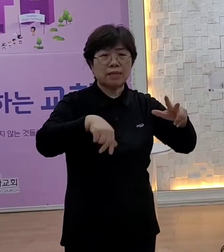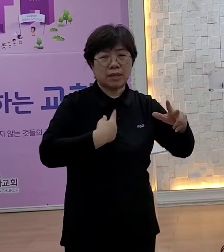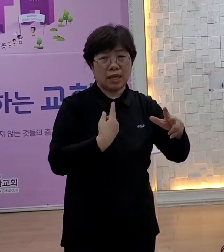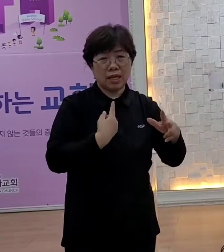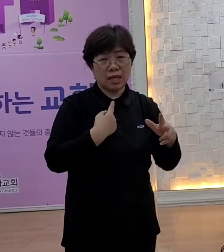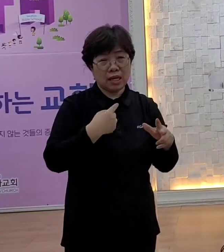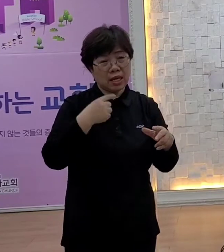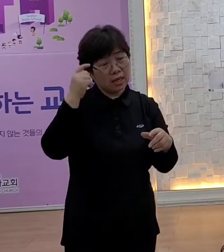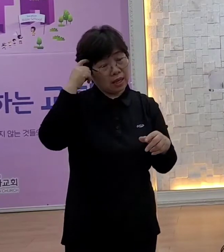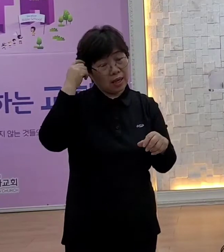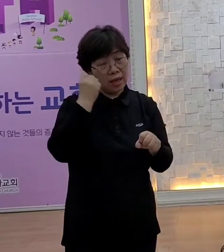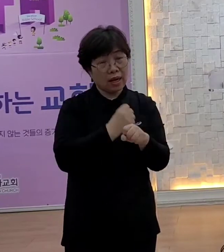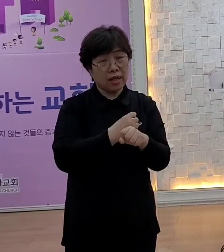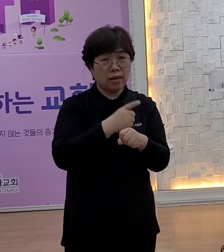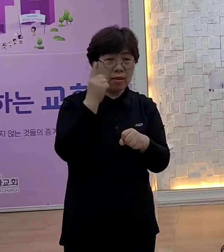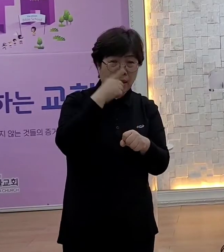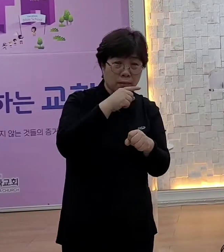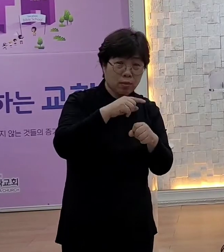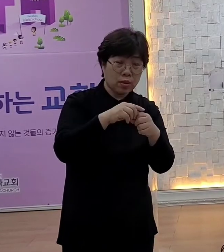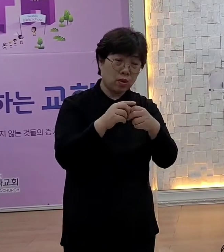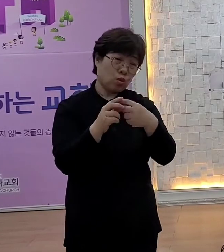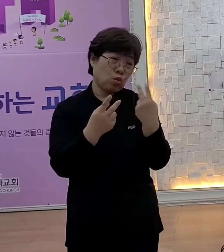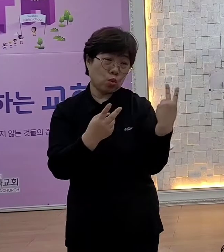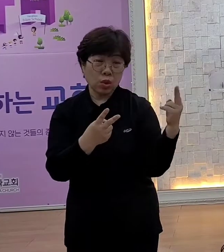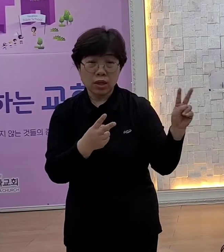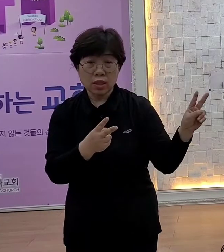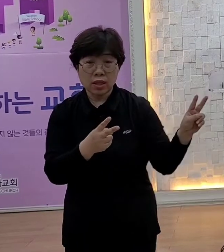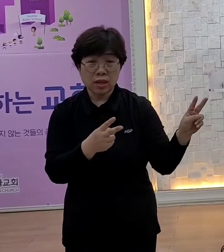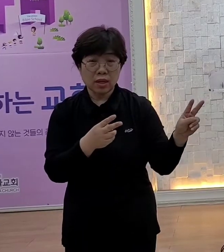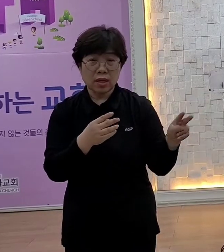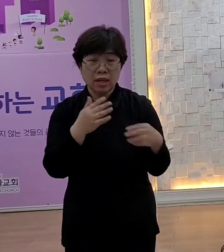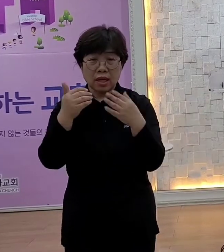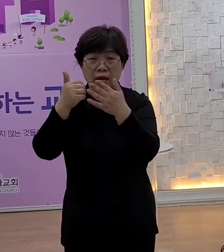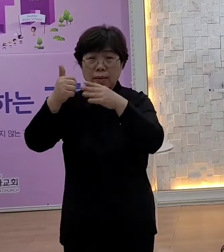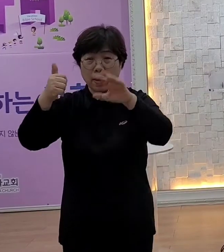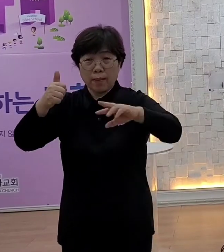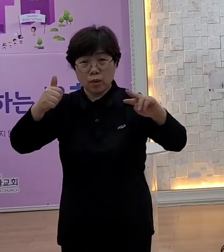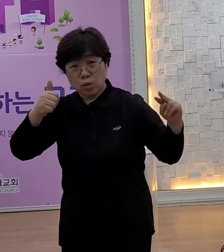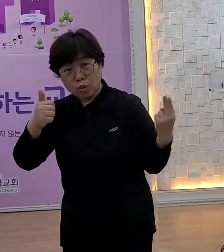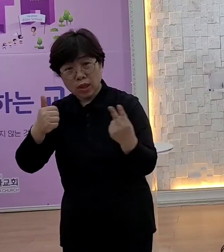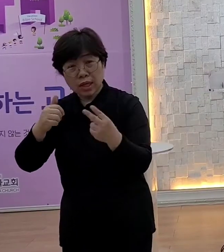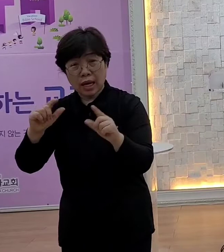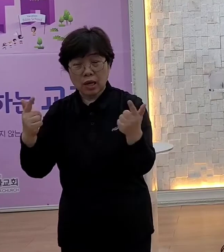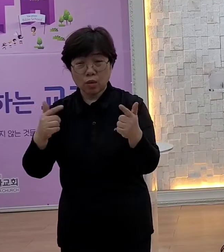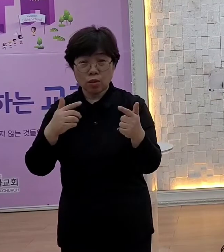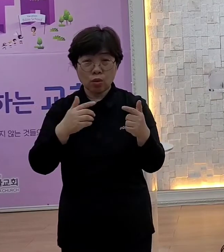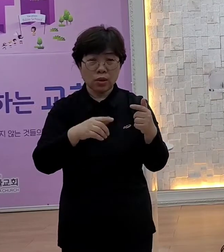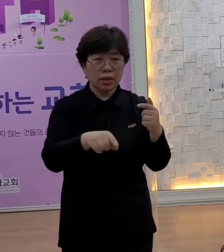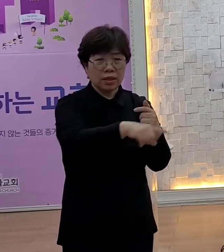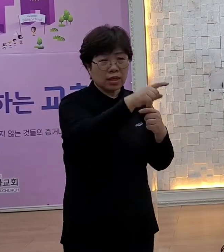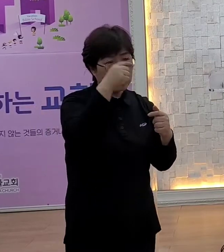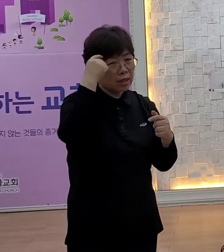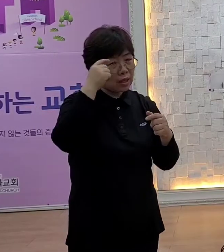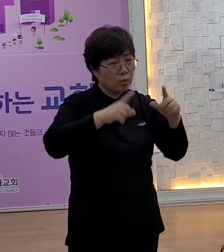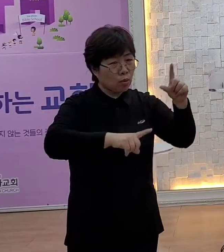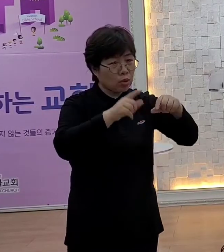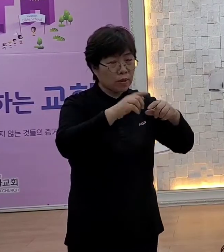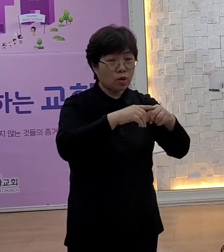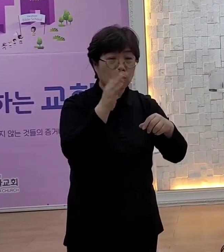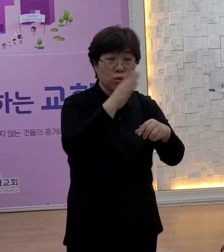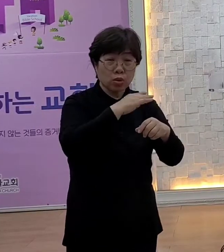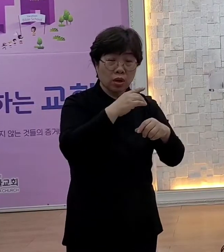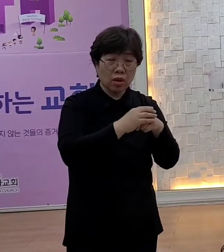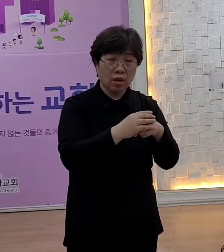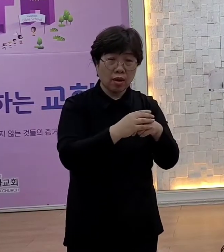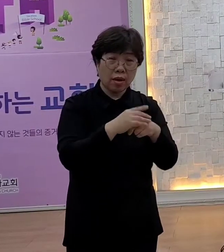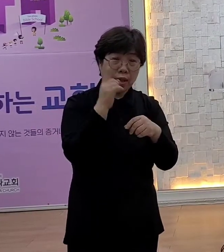생각하는 온전한 회개의 모습은 오늘 어디에도 없다. 그냥 모양만 있을 뿐이지